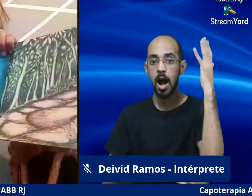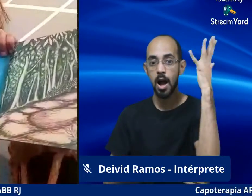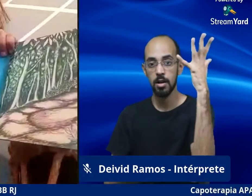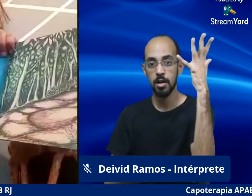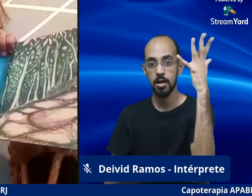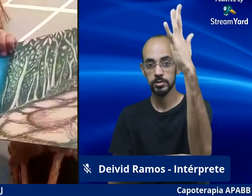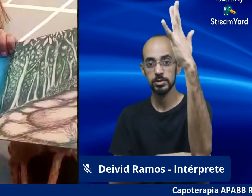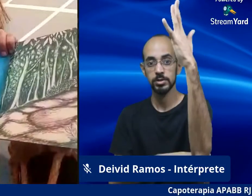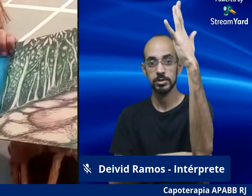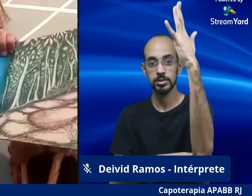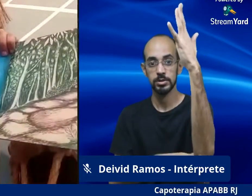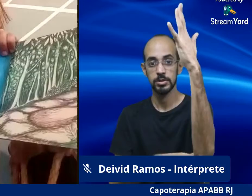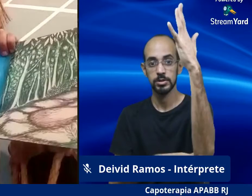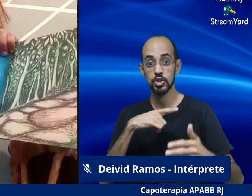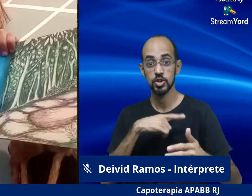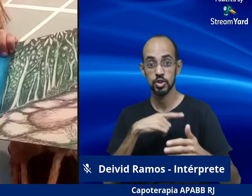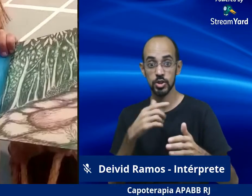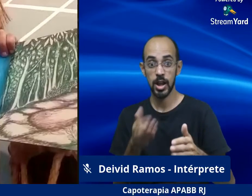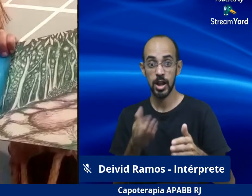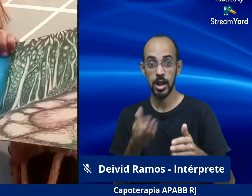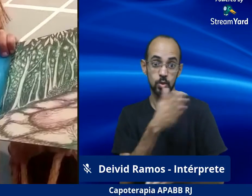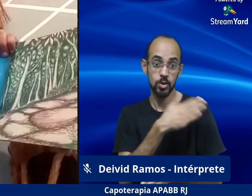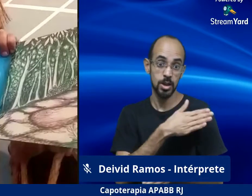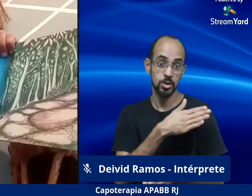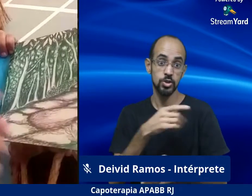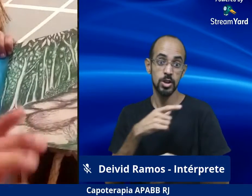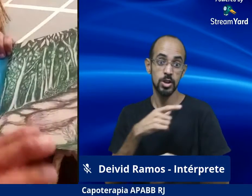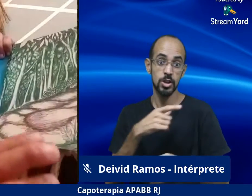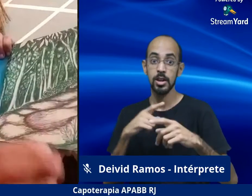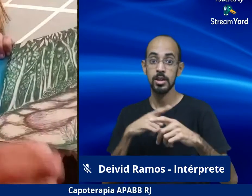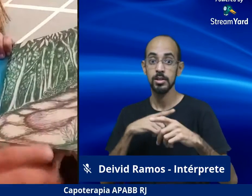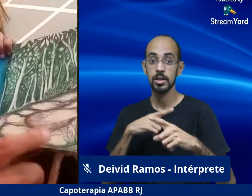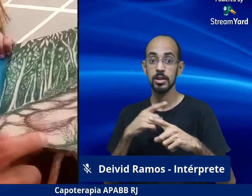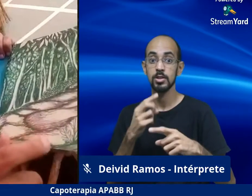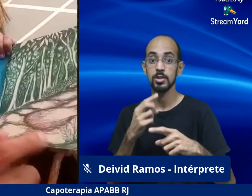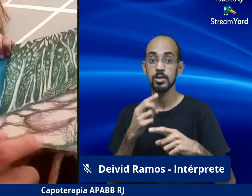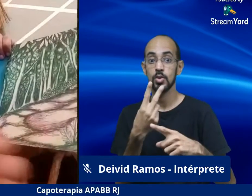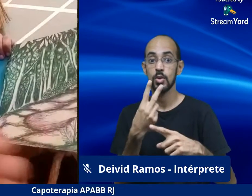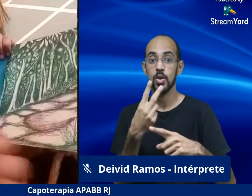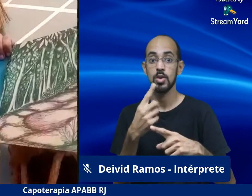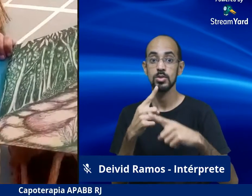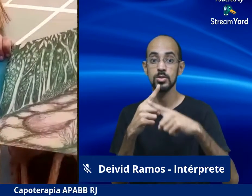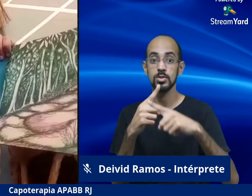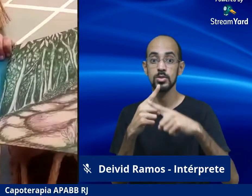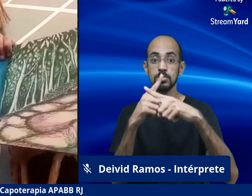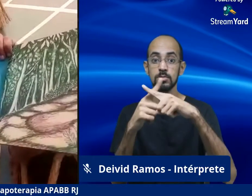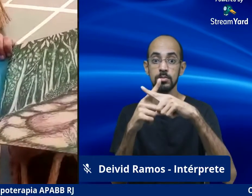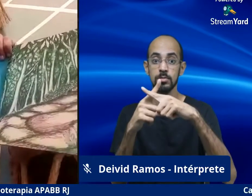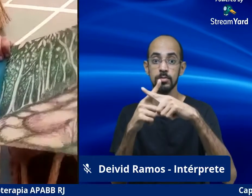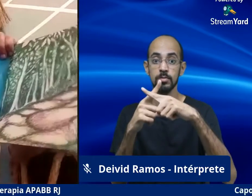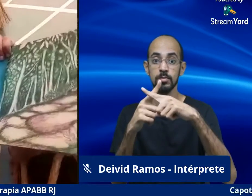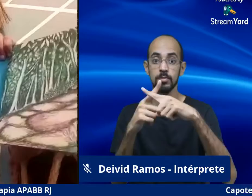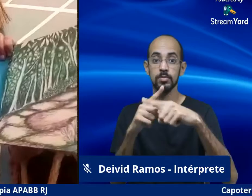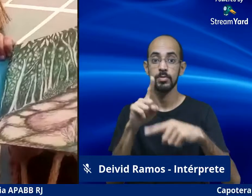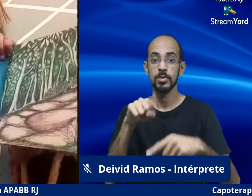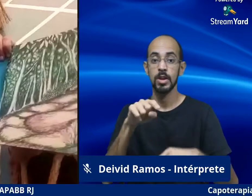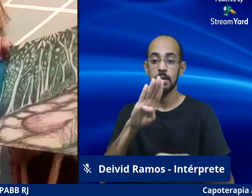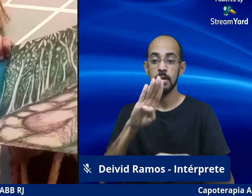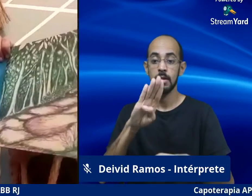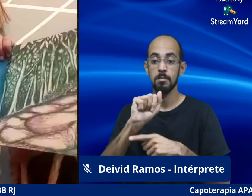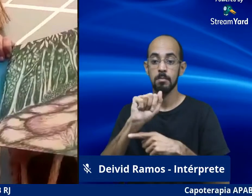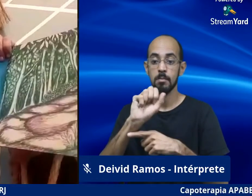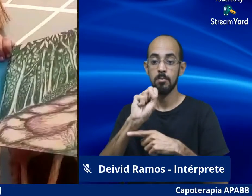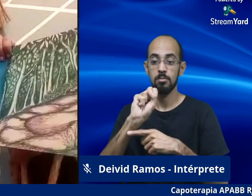tem, dividindo as páginas, dois bastões, né? O maculelê, geralmente, ele é feito com bastões, dois bastões ou